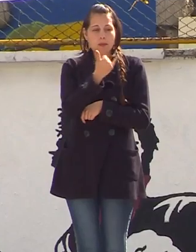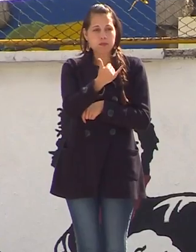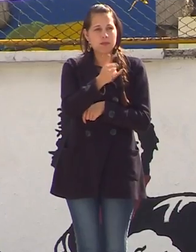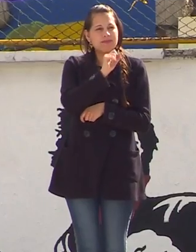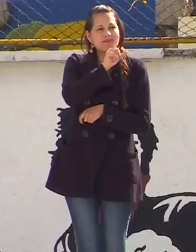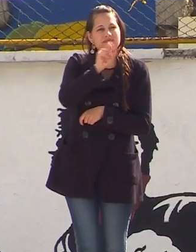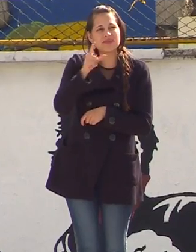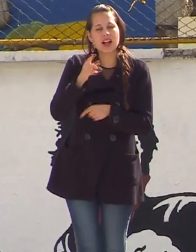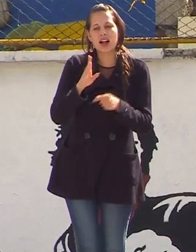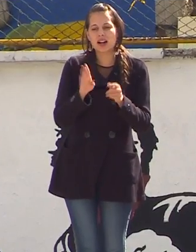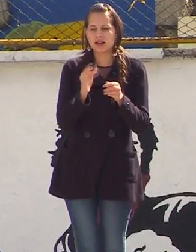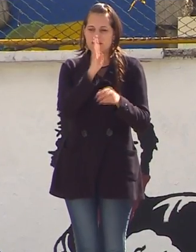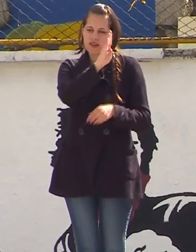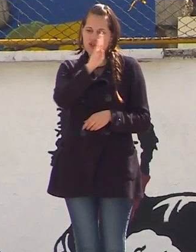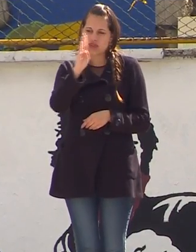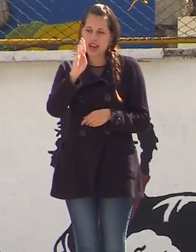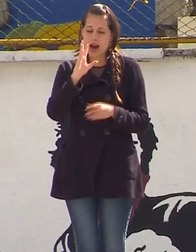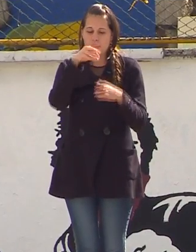biblioteca.